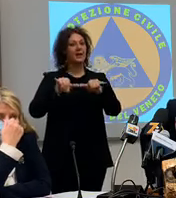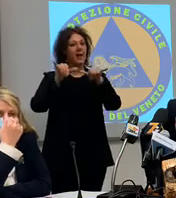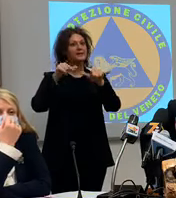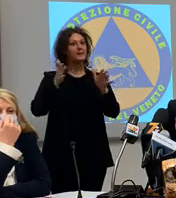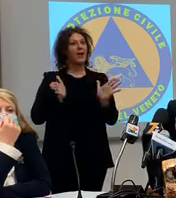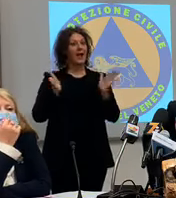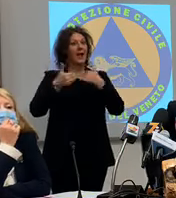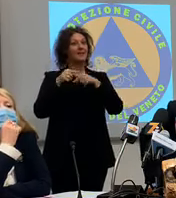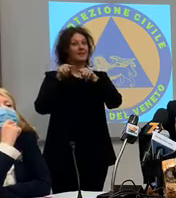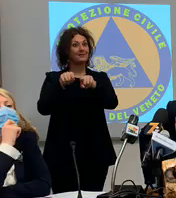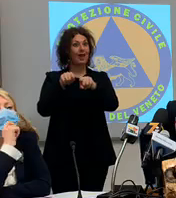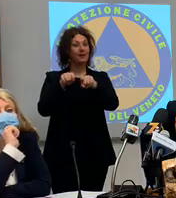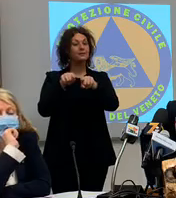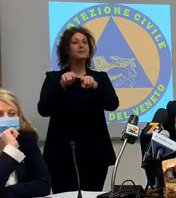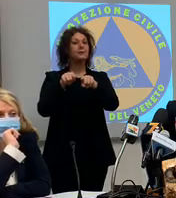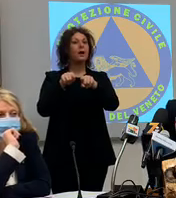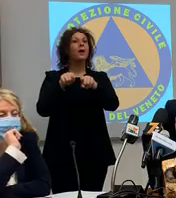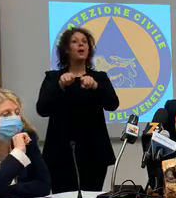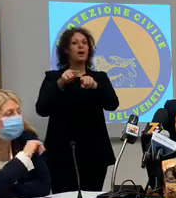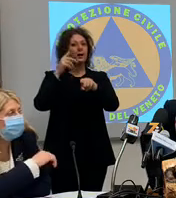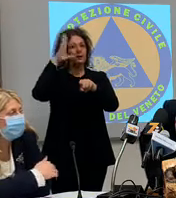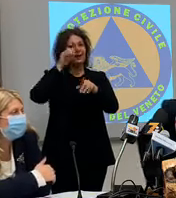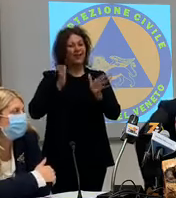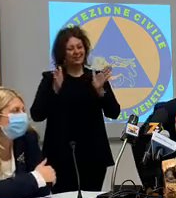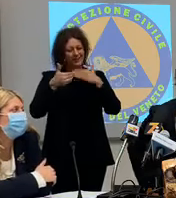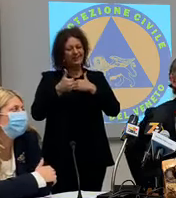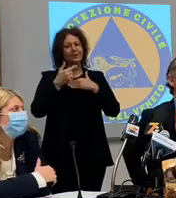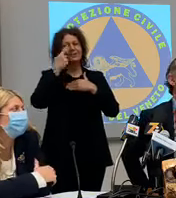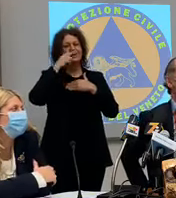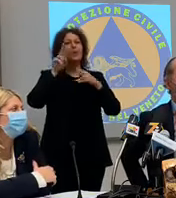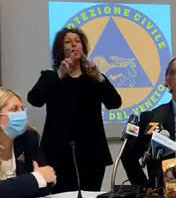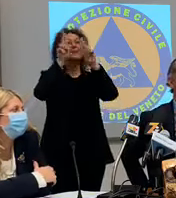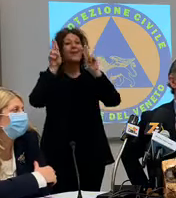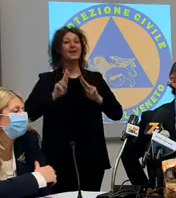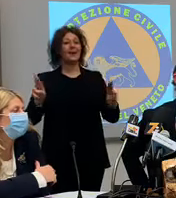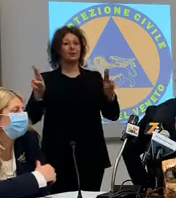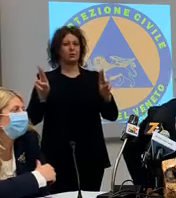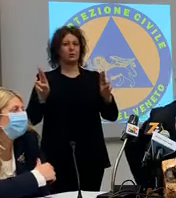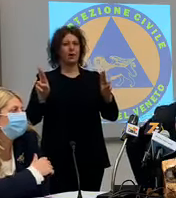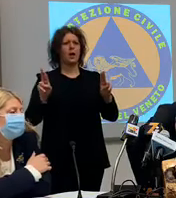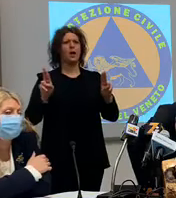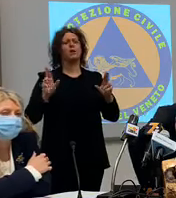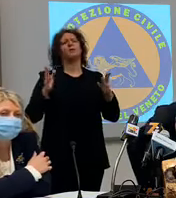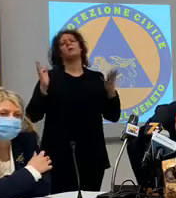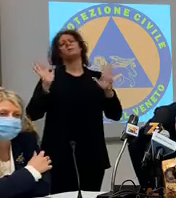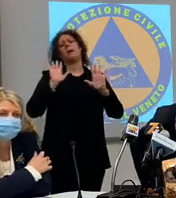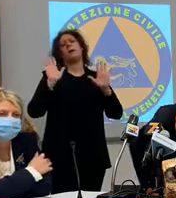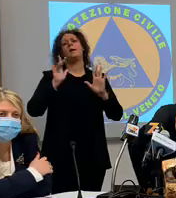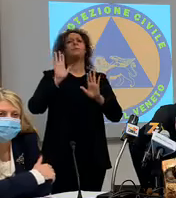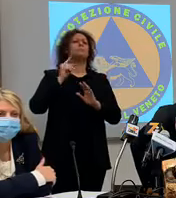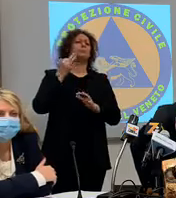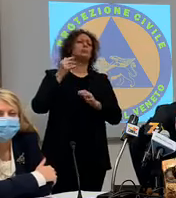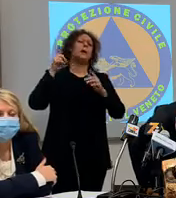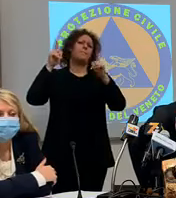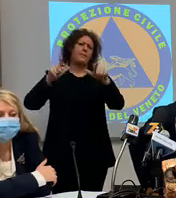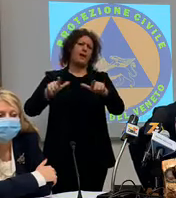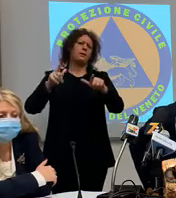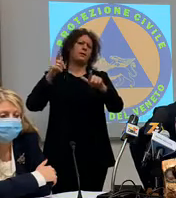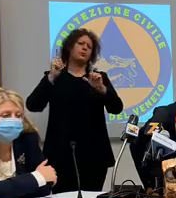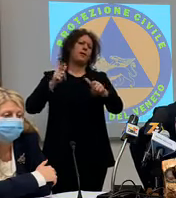candidatura internazionale Senza nulla togliere a Padova che è partiamo da Galileo e andiamo in